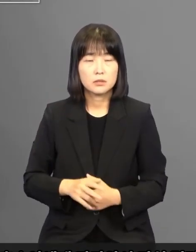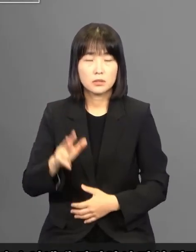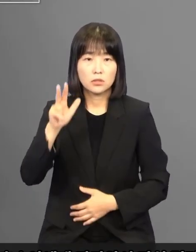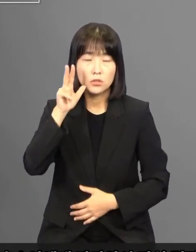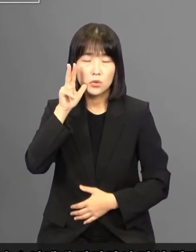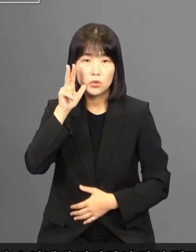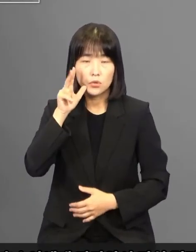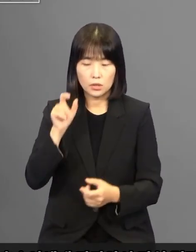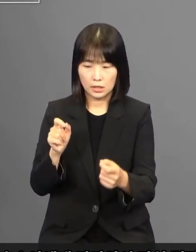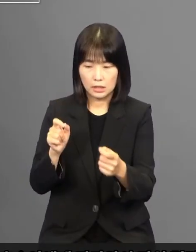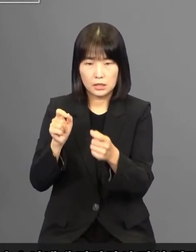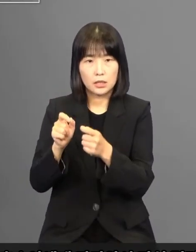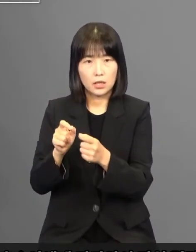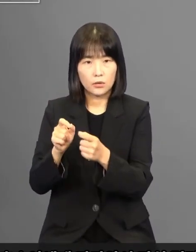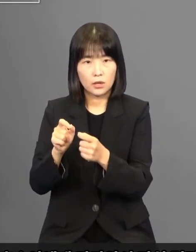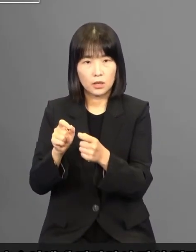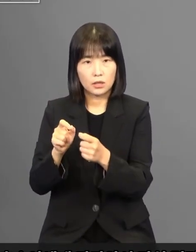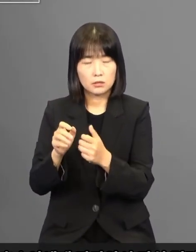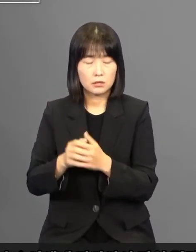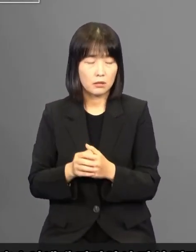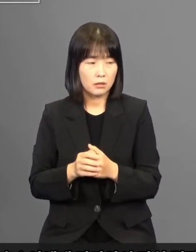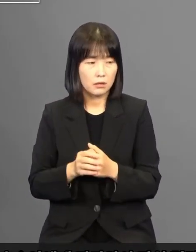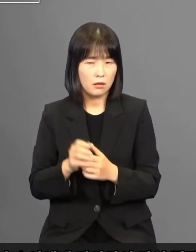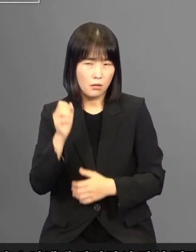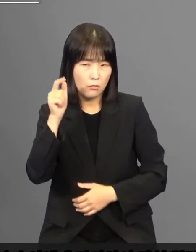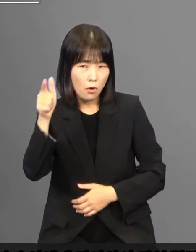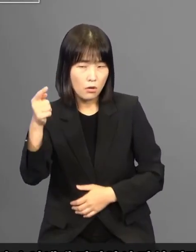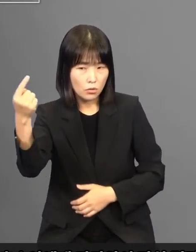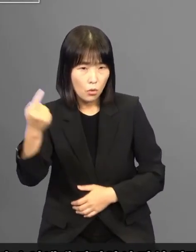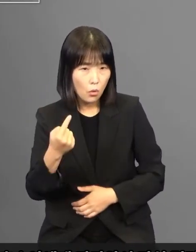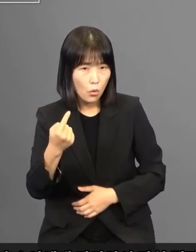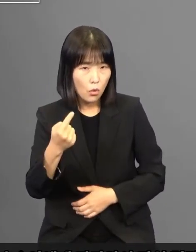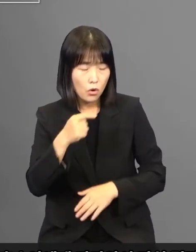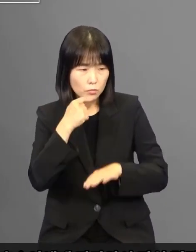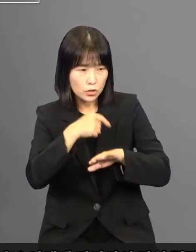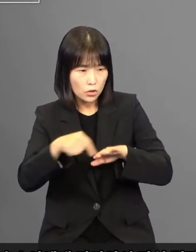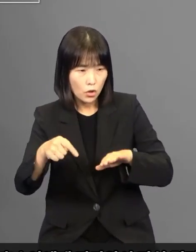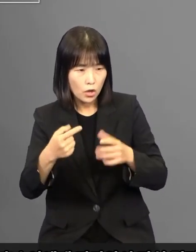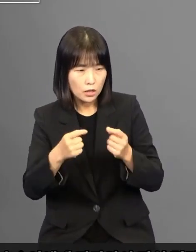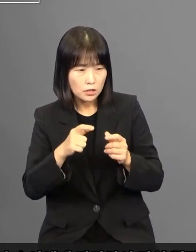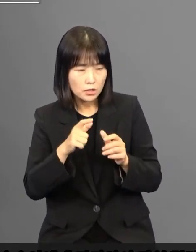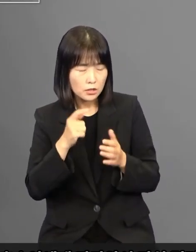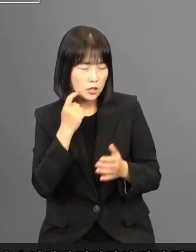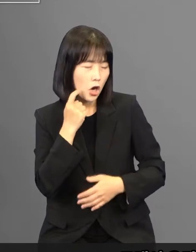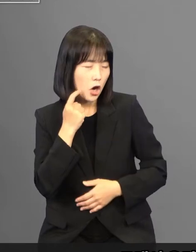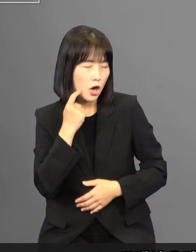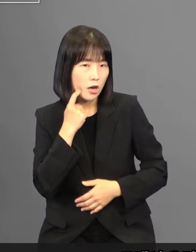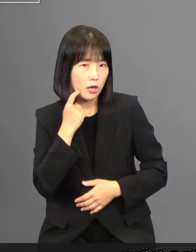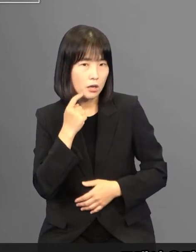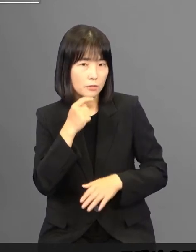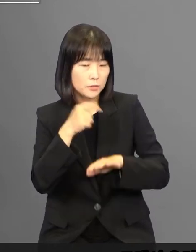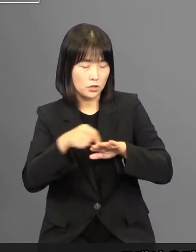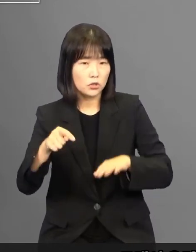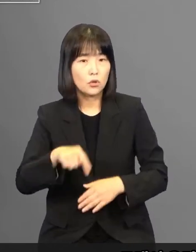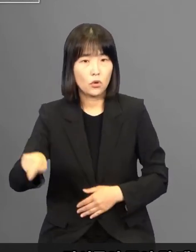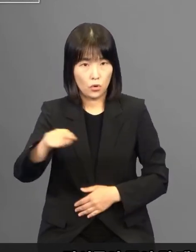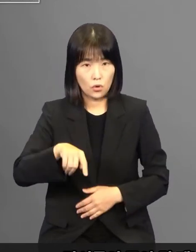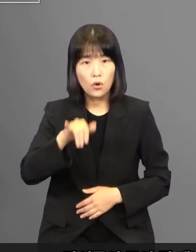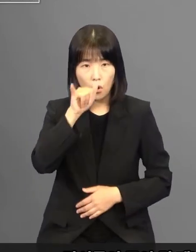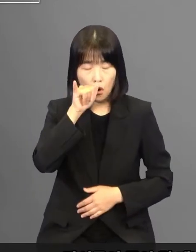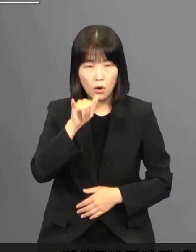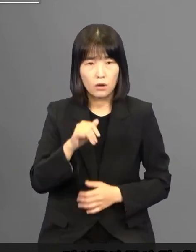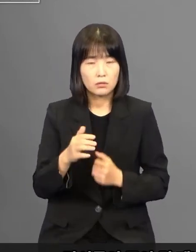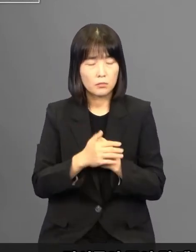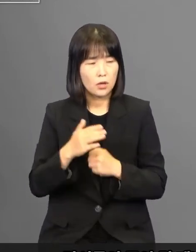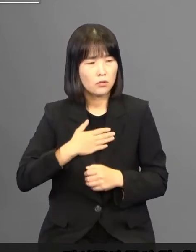여호수아에게 다가와서 마치 멀리서 온 족속인 것처럼 속인 족속이 있습니다. 그래서 우리를 살려달라는 거예요.